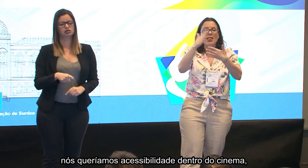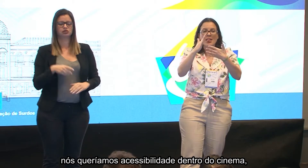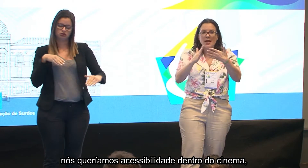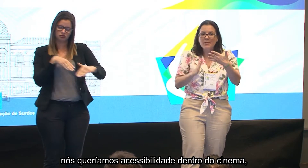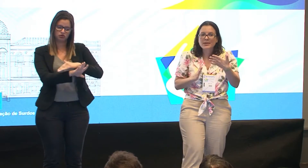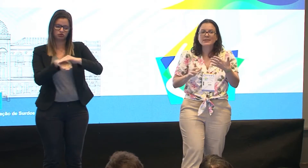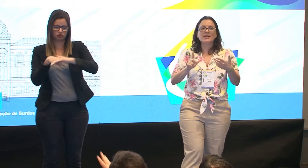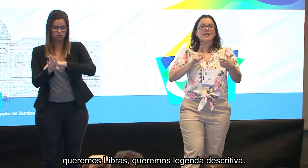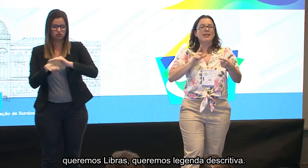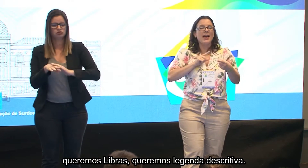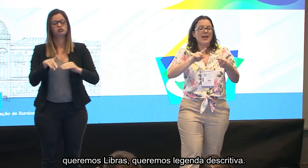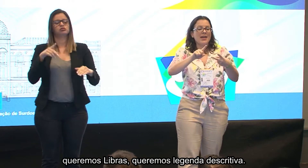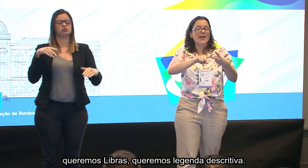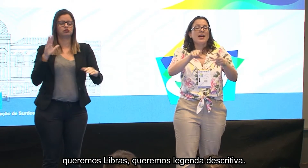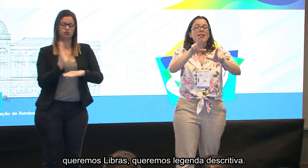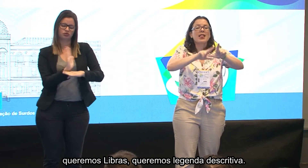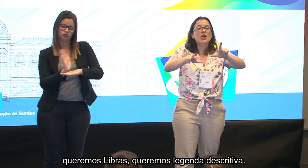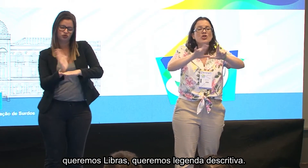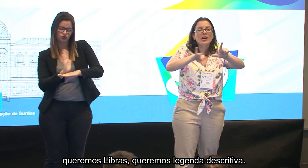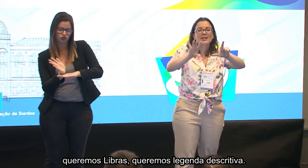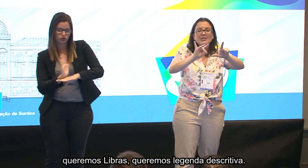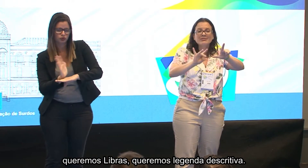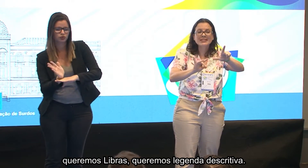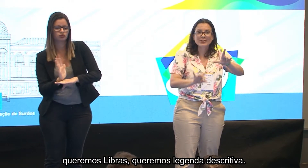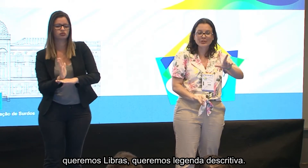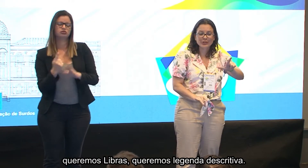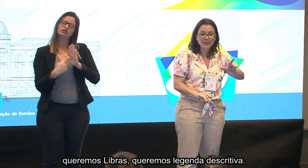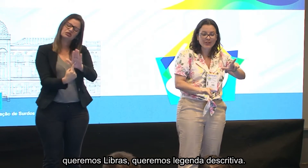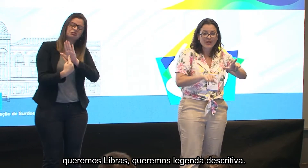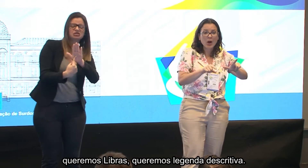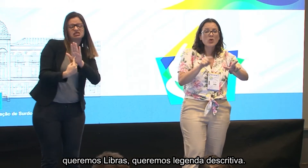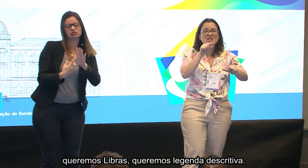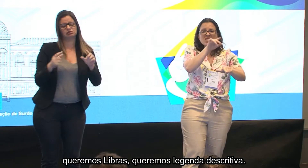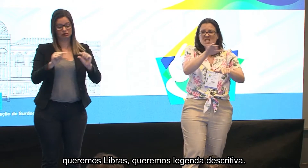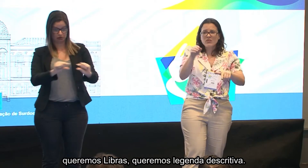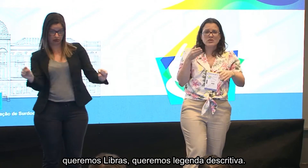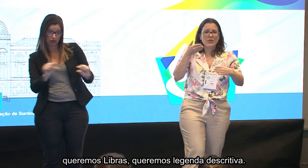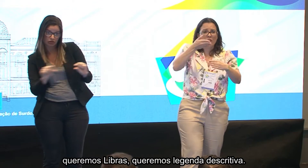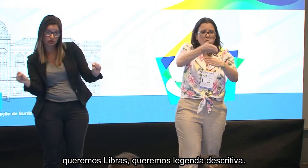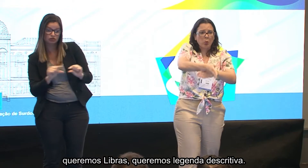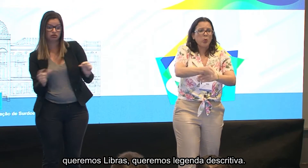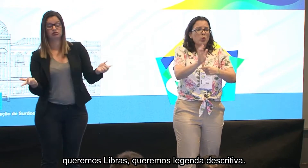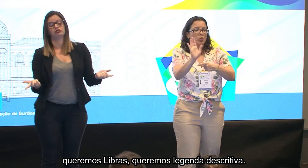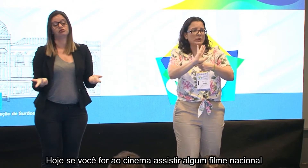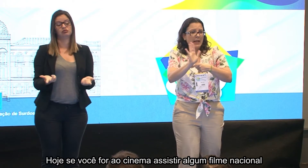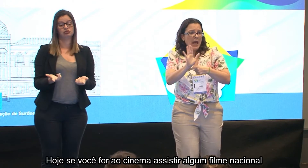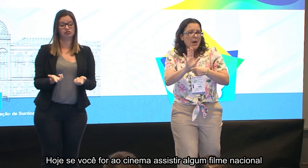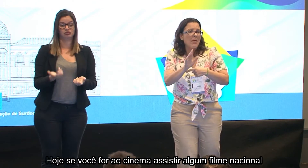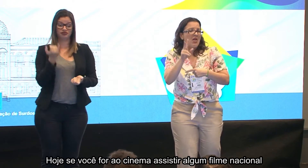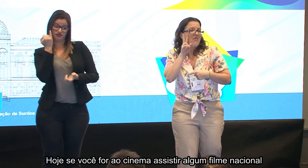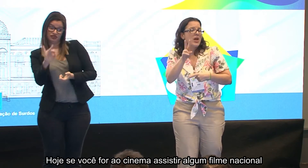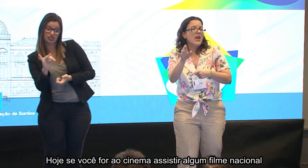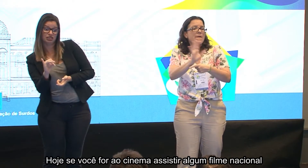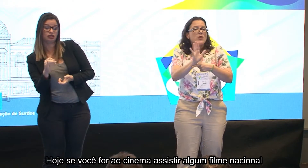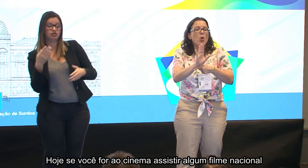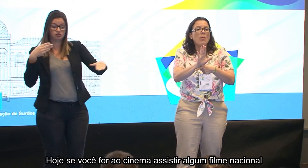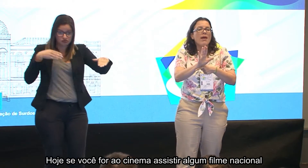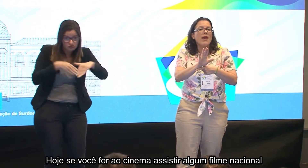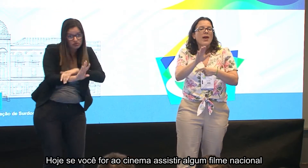cinema. Queríamos Libras, queríamos legenda descritiva. Então, hoje, se você for ao cinema